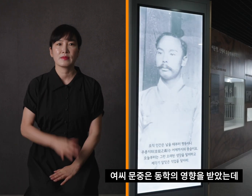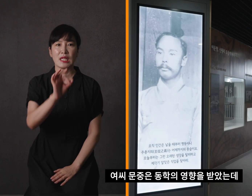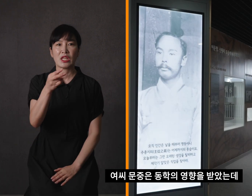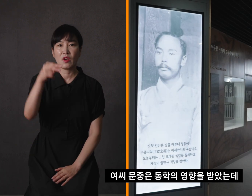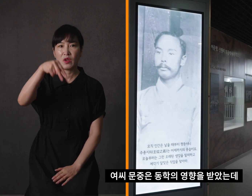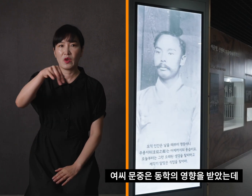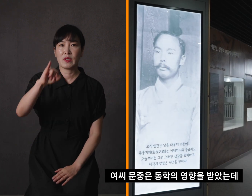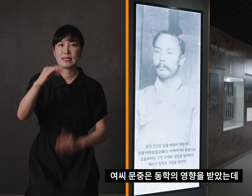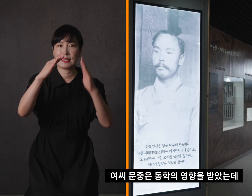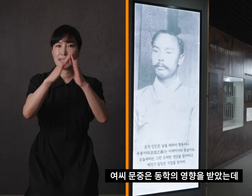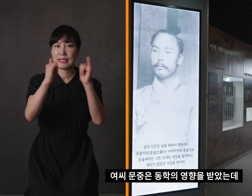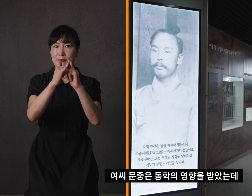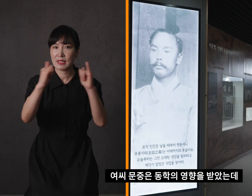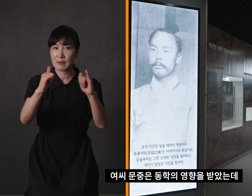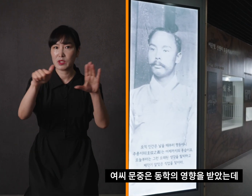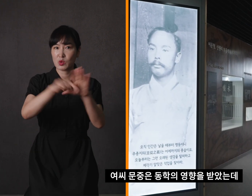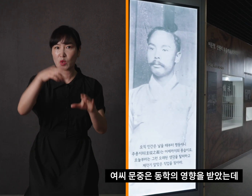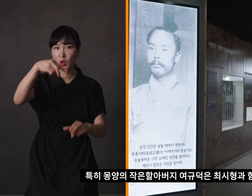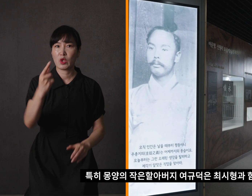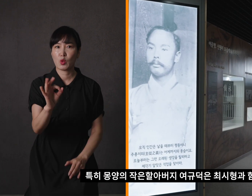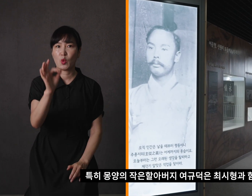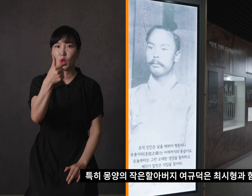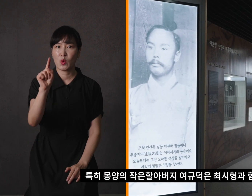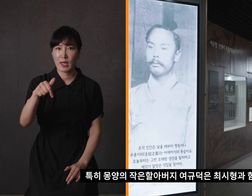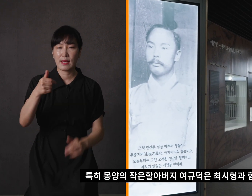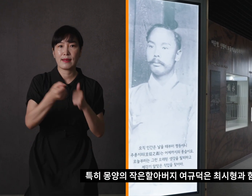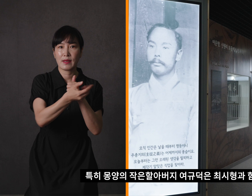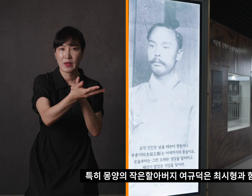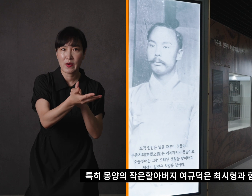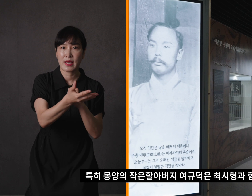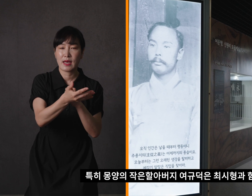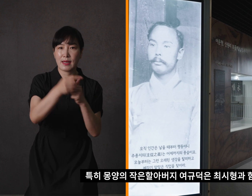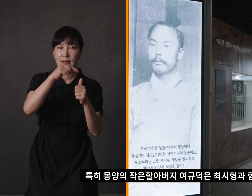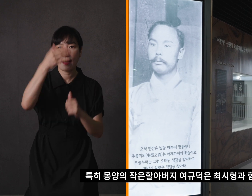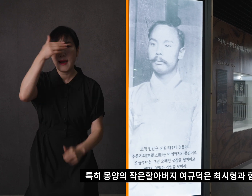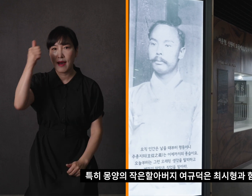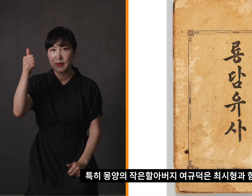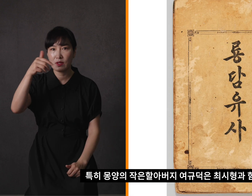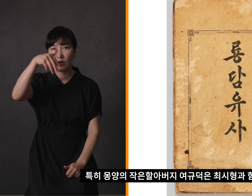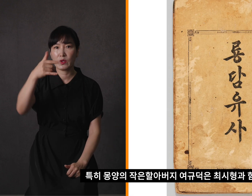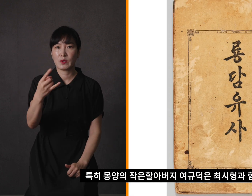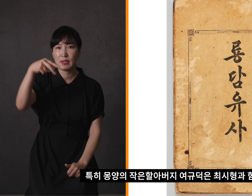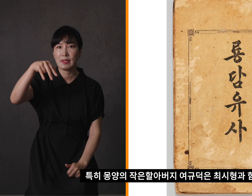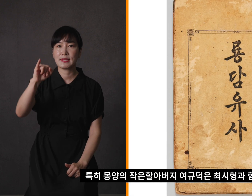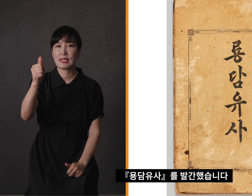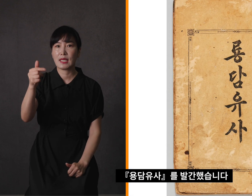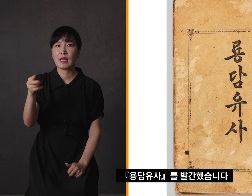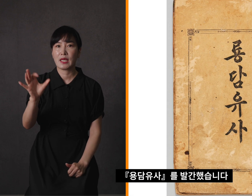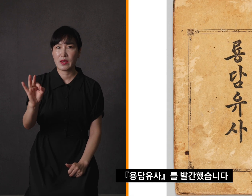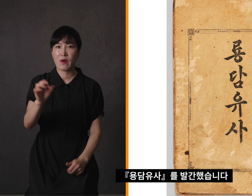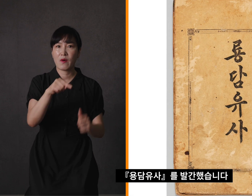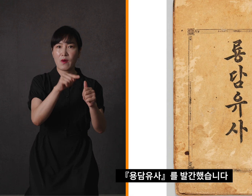여씨문중은 동학의 영향을 받았는데 특히 몽양의 작은 할아버지 여규덕은 최시영과 함께